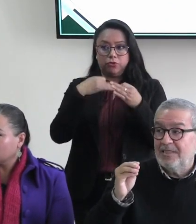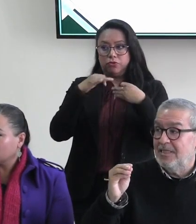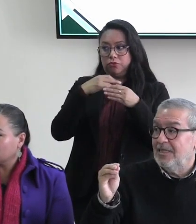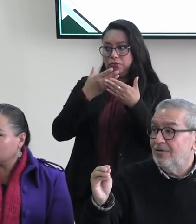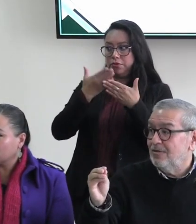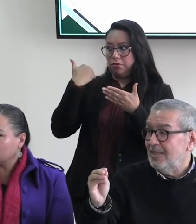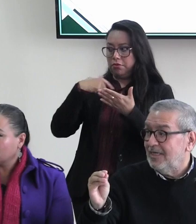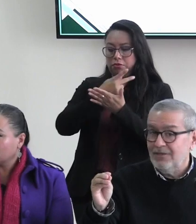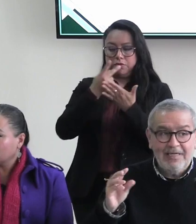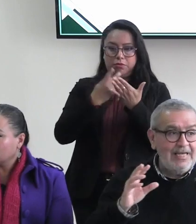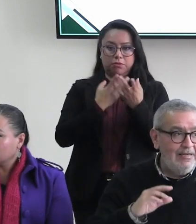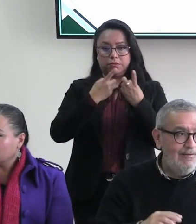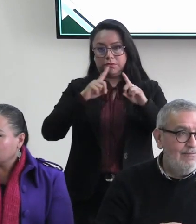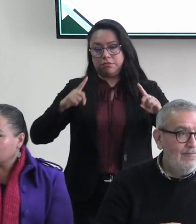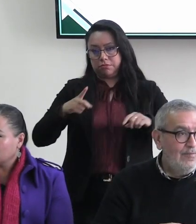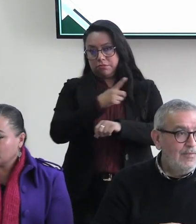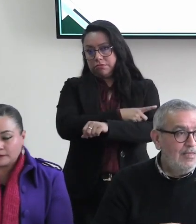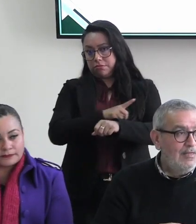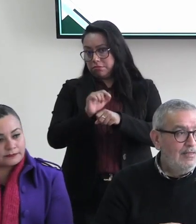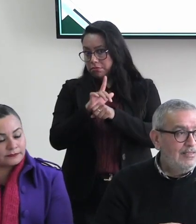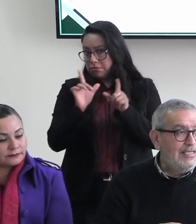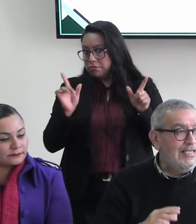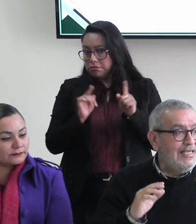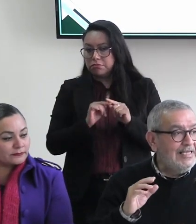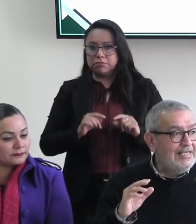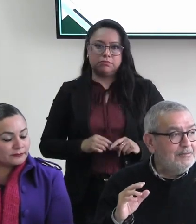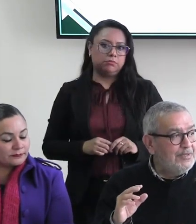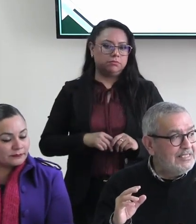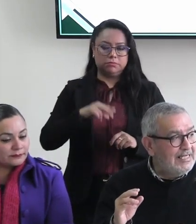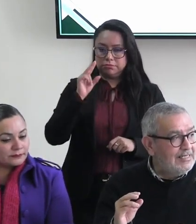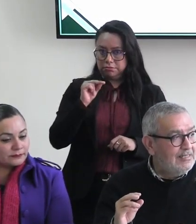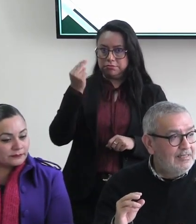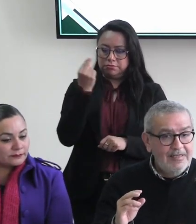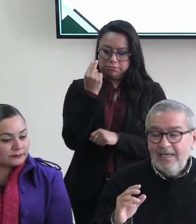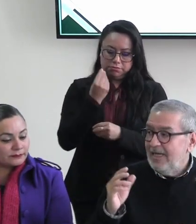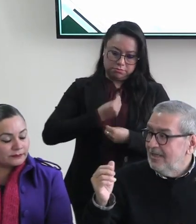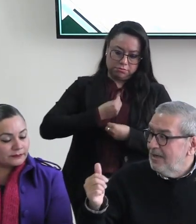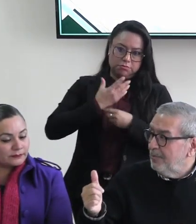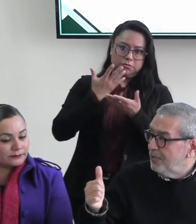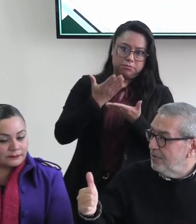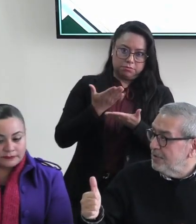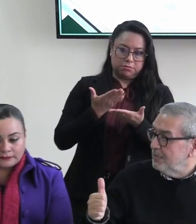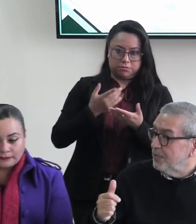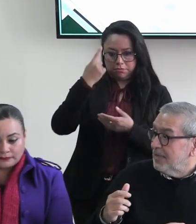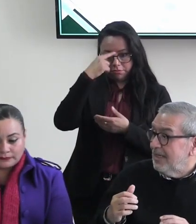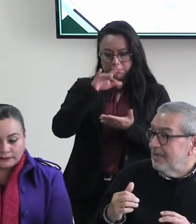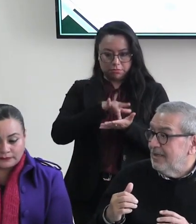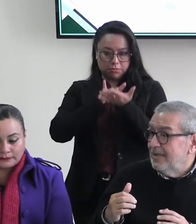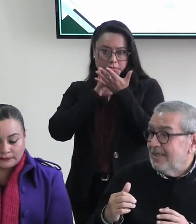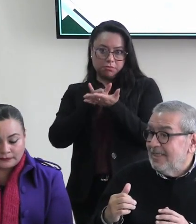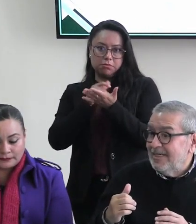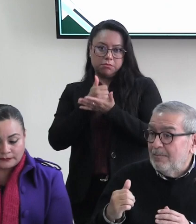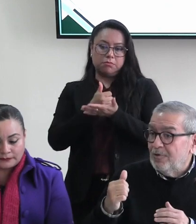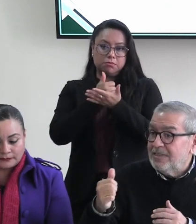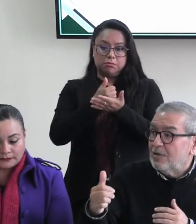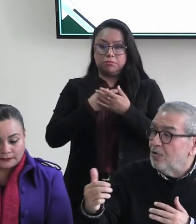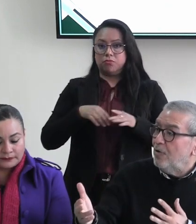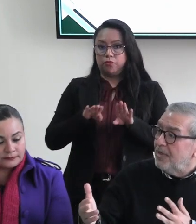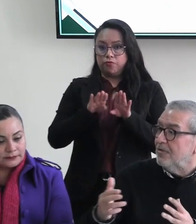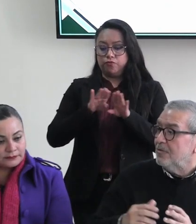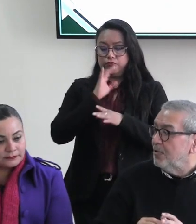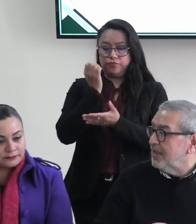los programas de desarrollo delegacional. Se tiene que expresar en apoyos, porque hay que tener